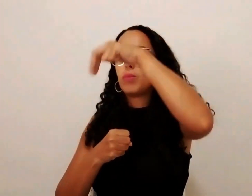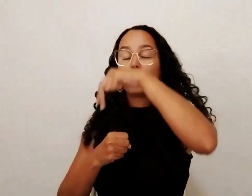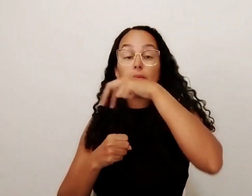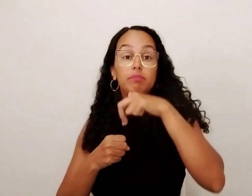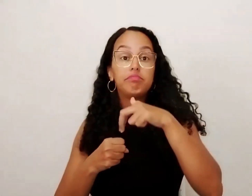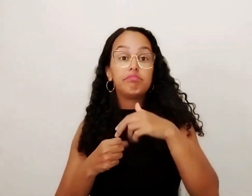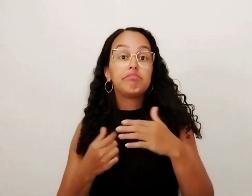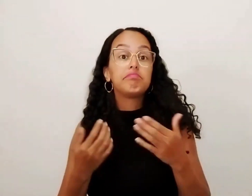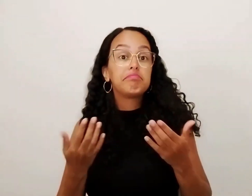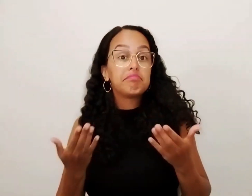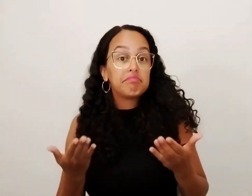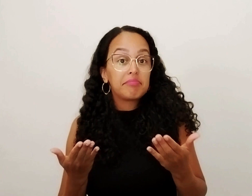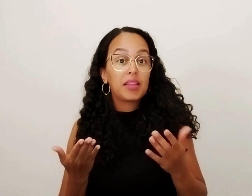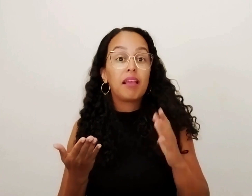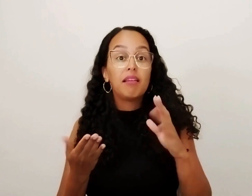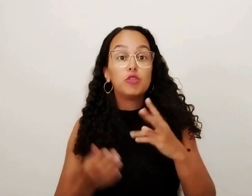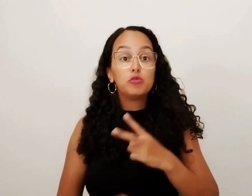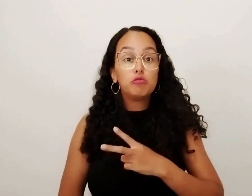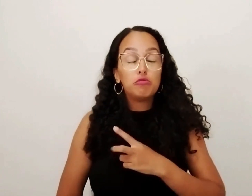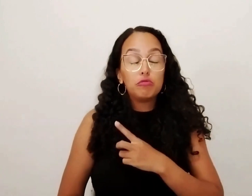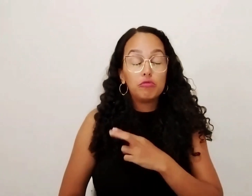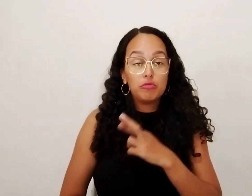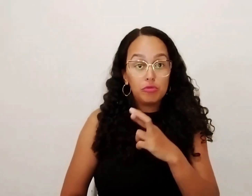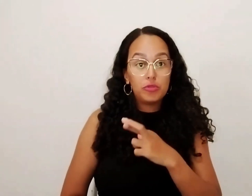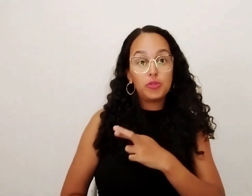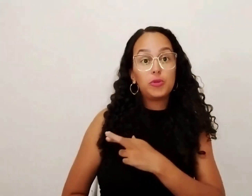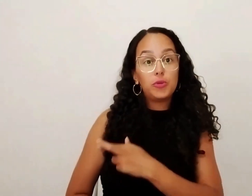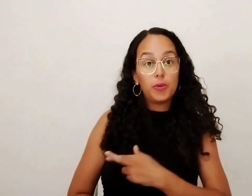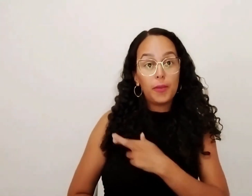e sim suas características.